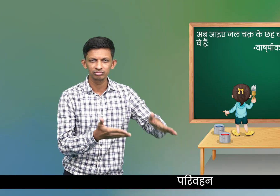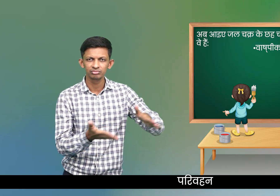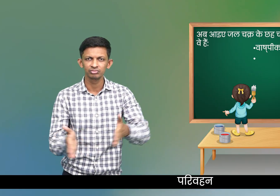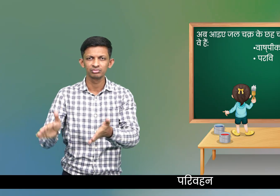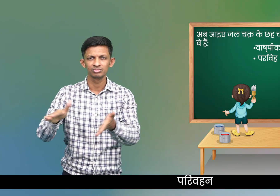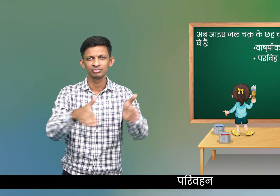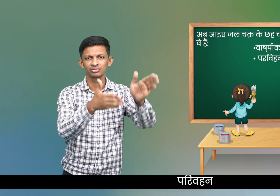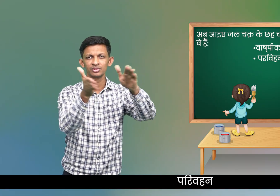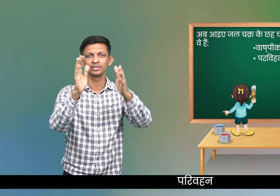परिवहन,